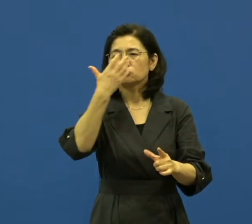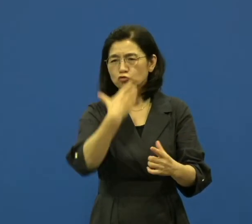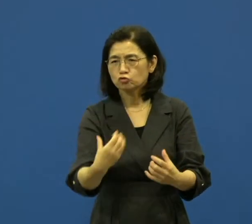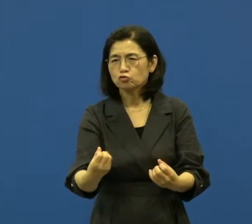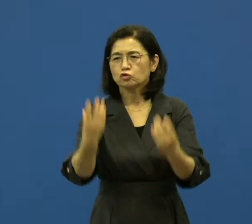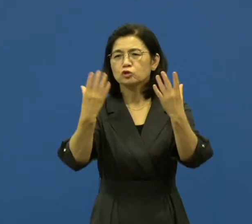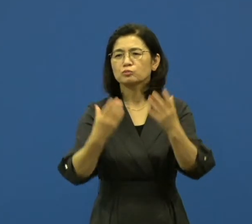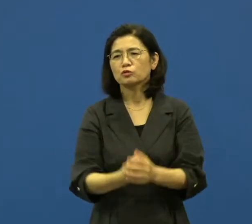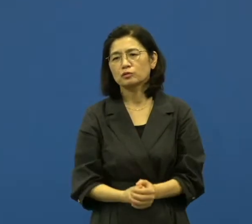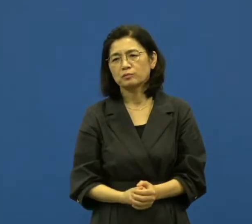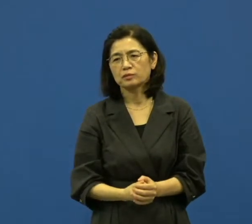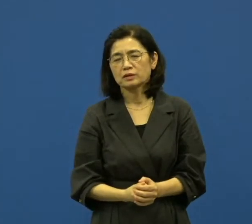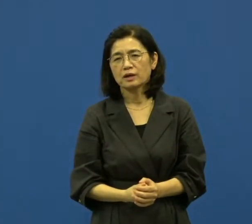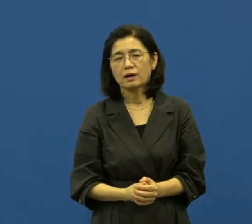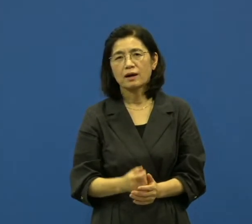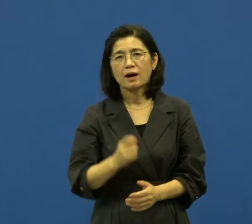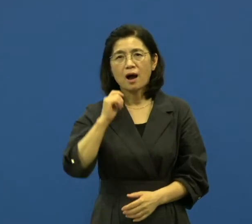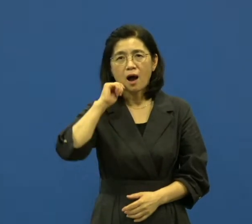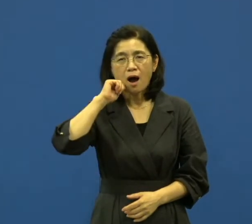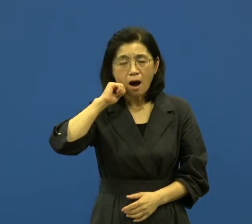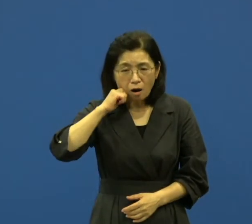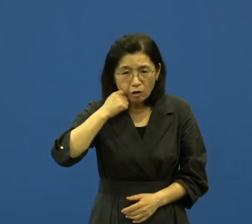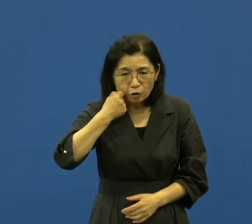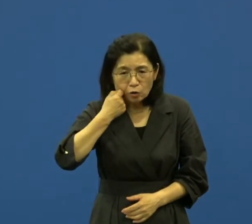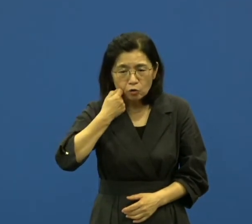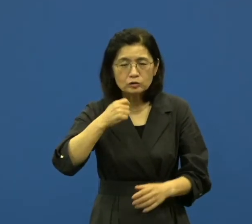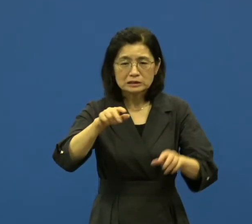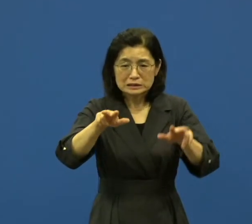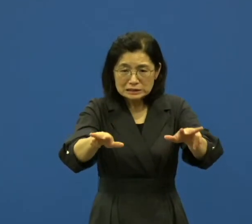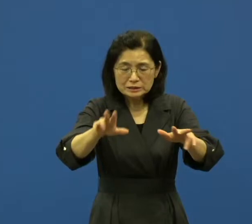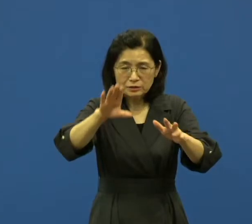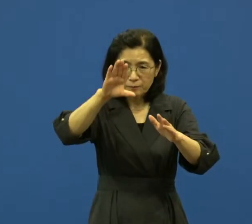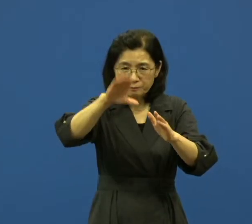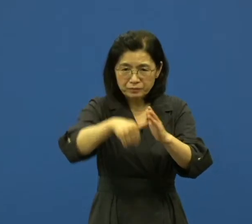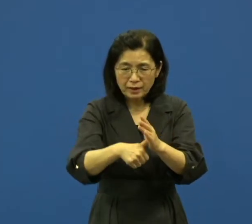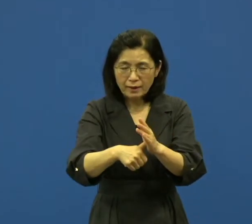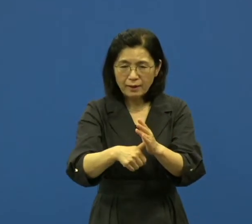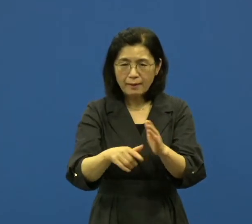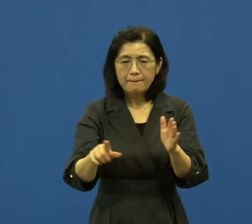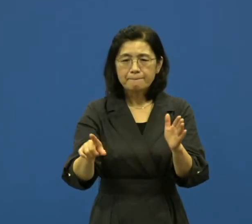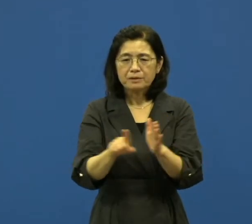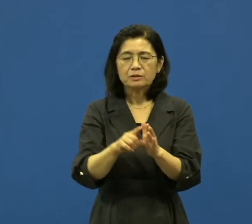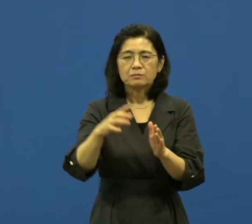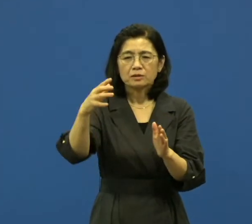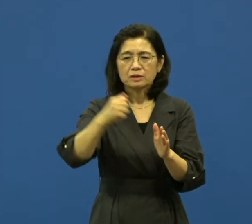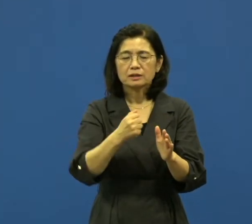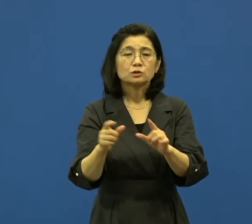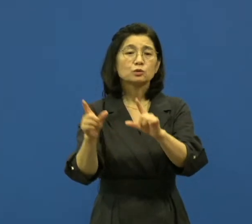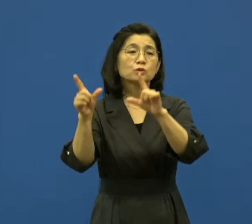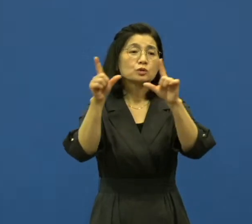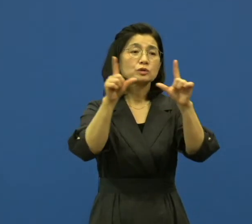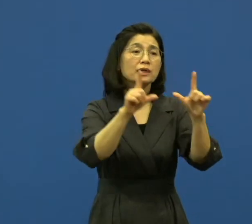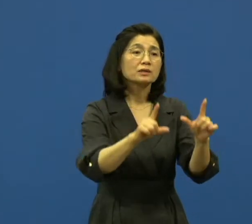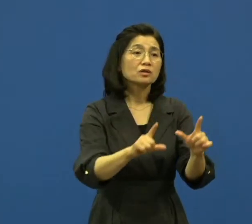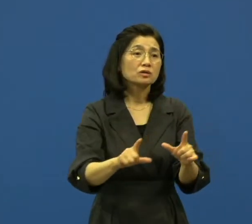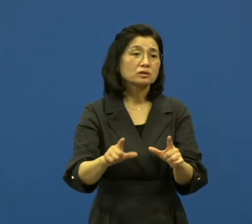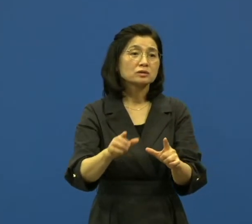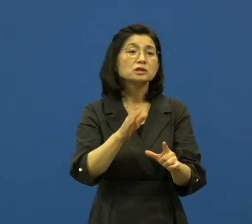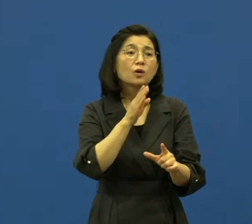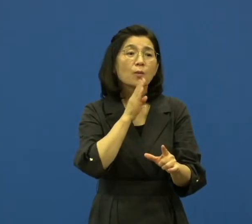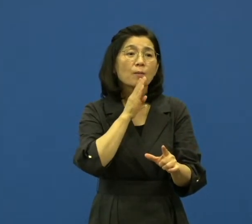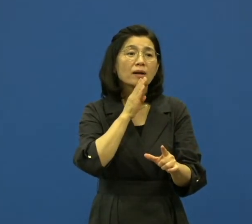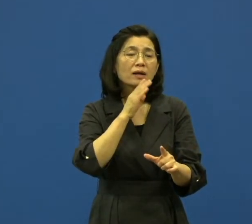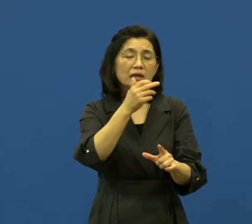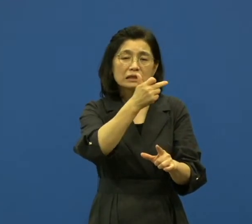이런 어려운 시대에 믿음으로 살고 있다는 건 얼마나 큰 축복이, 나에게 믿음이 있다는 게 얼마나 큰 축복입니다. 여러분, 그